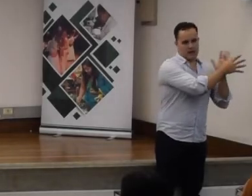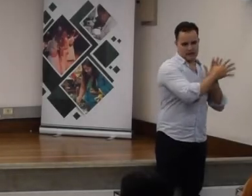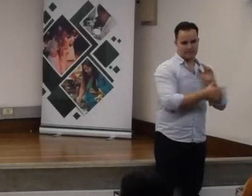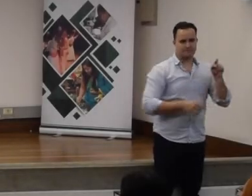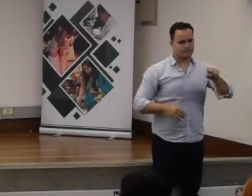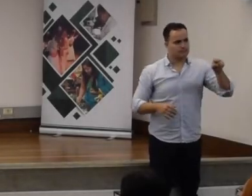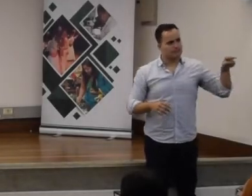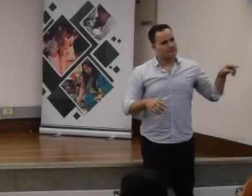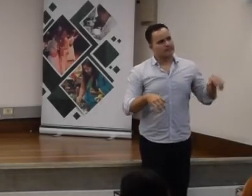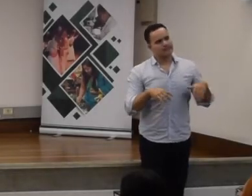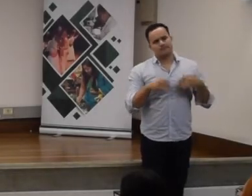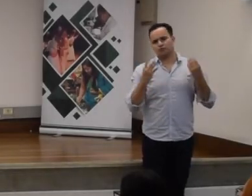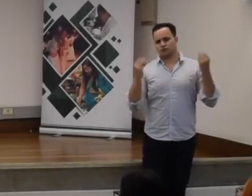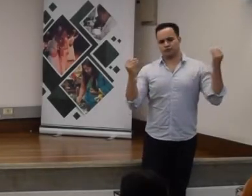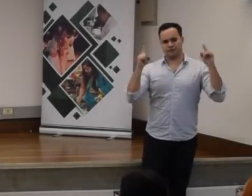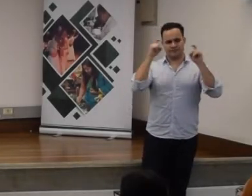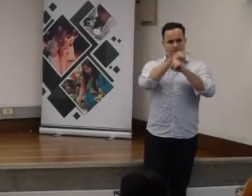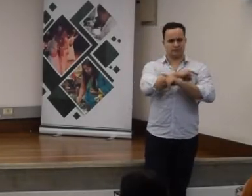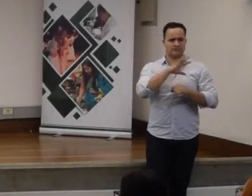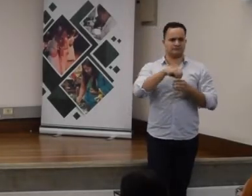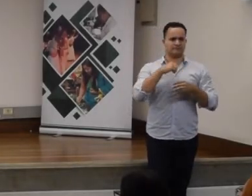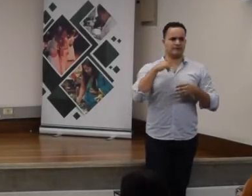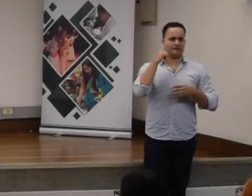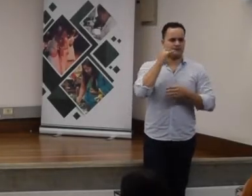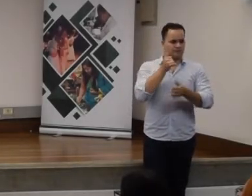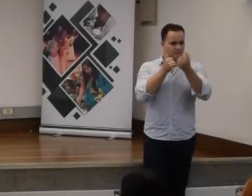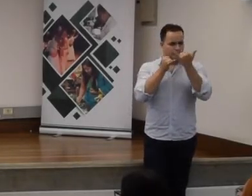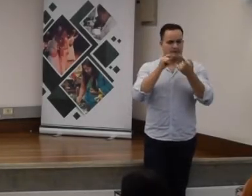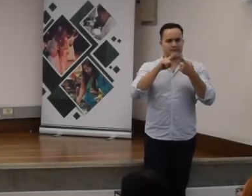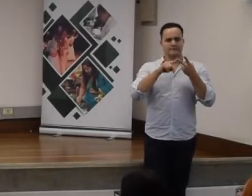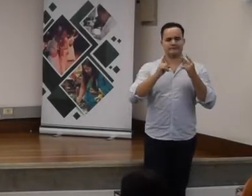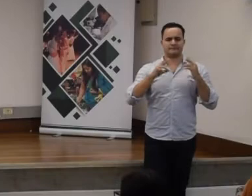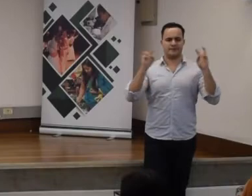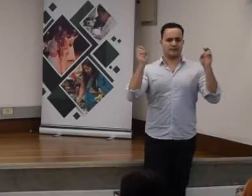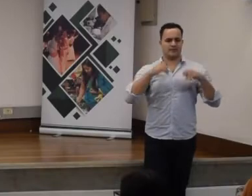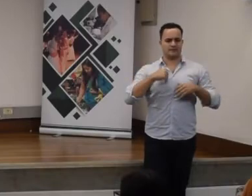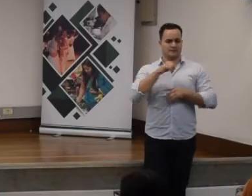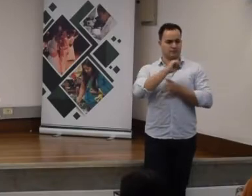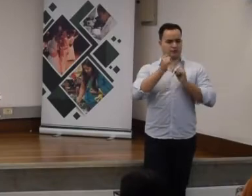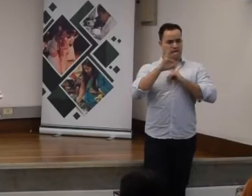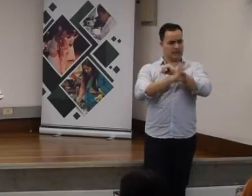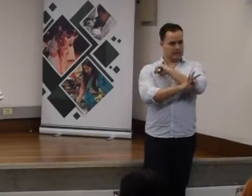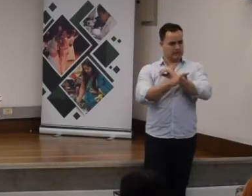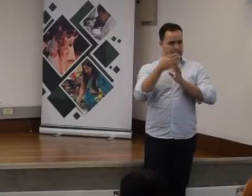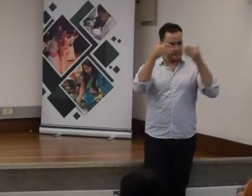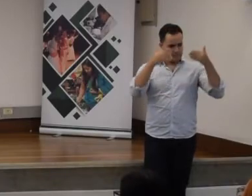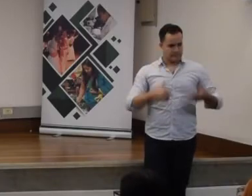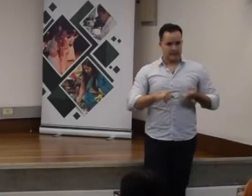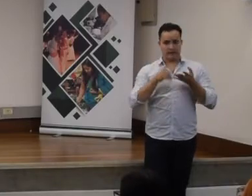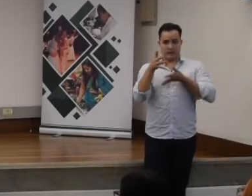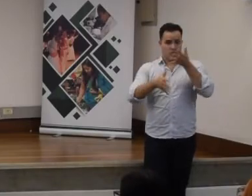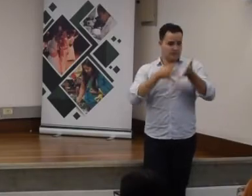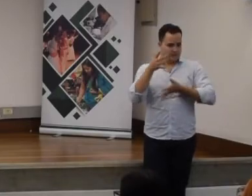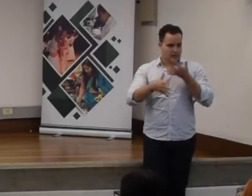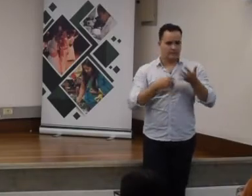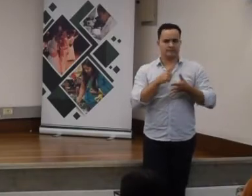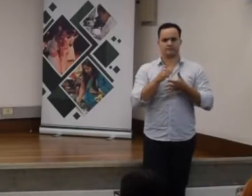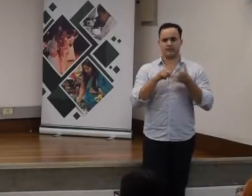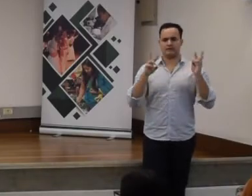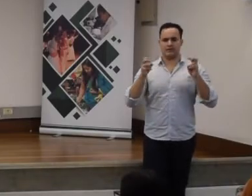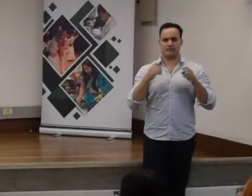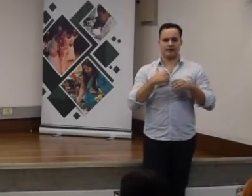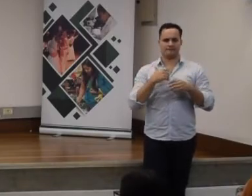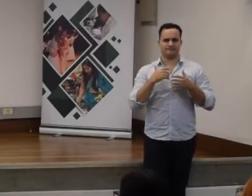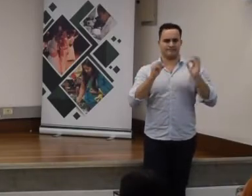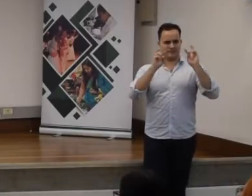reflexionan las lenguas, las epistemes otros, la discapacidad psicosocial, la lengua de señas, la interseccionalidad. Por ejemplo, una